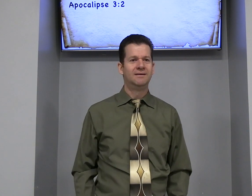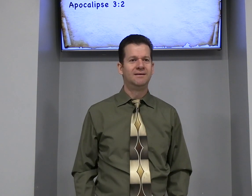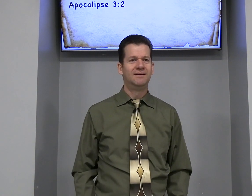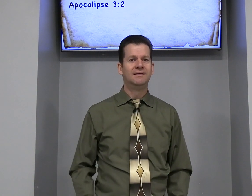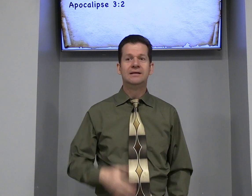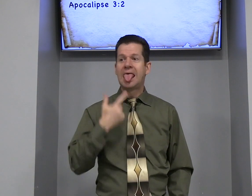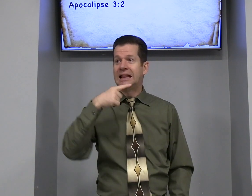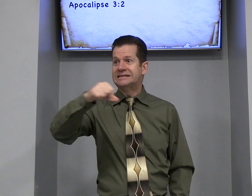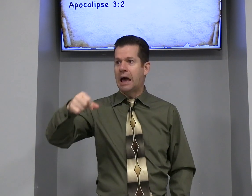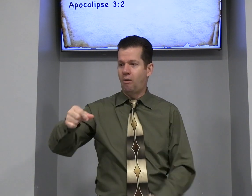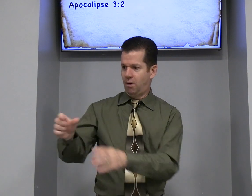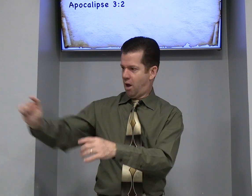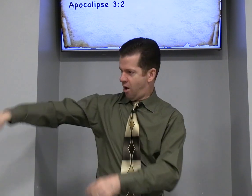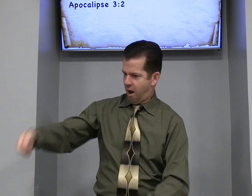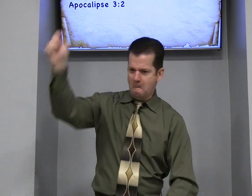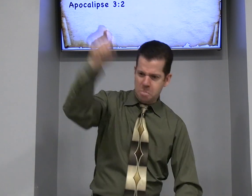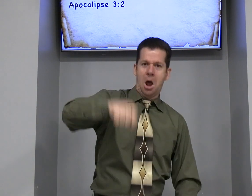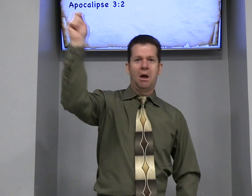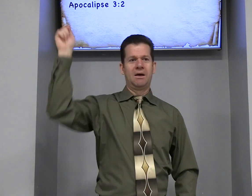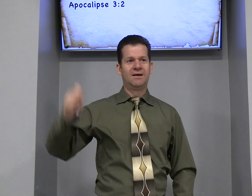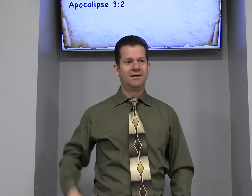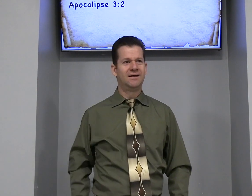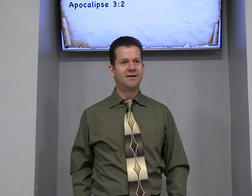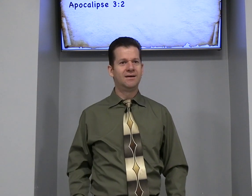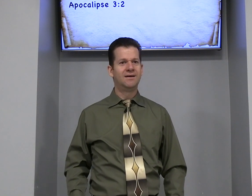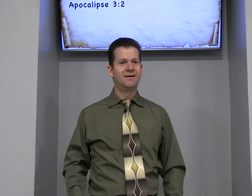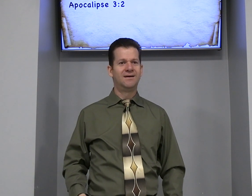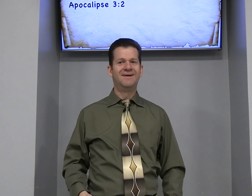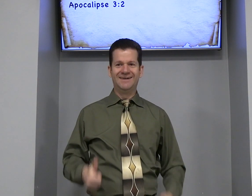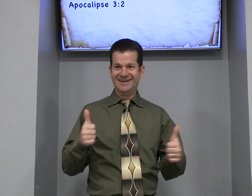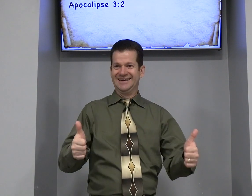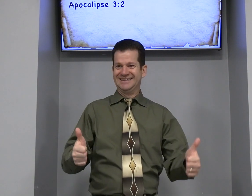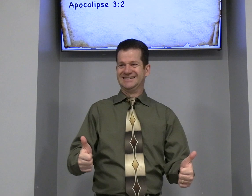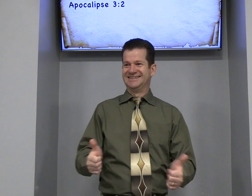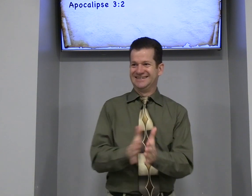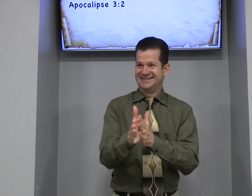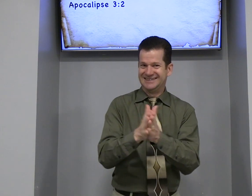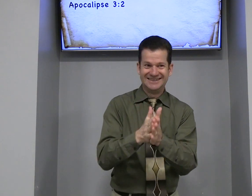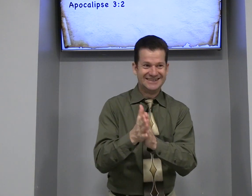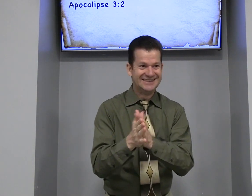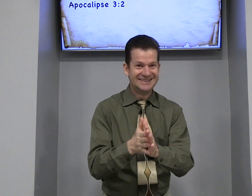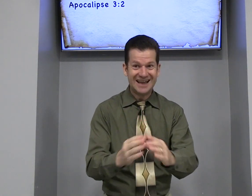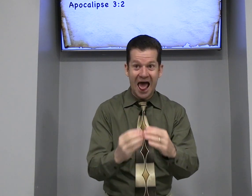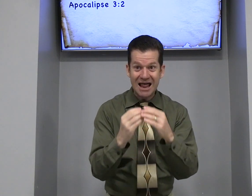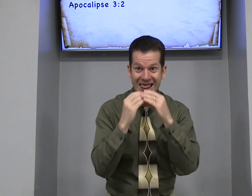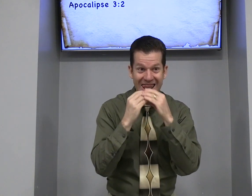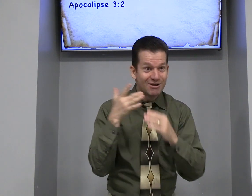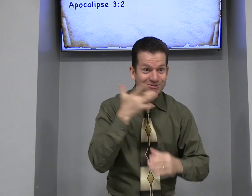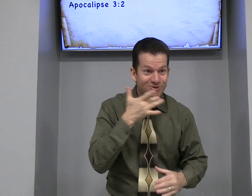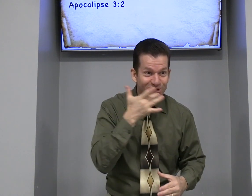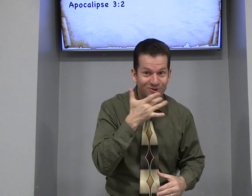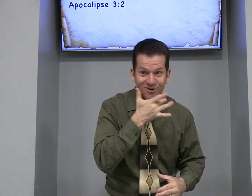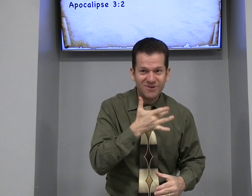quero colocar açúcar. E eu ponho bastante sal. O bolo vai ficar bom? Vamos comer? É